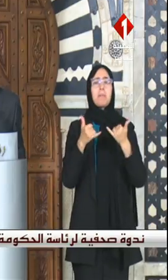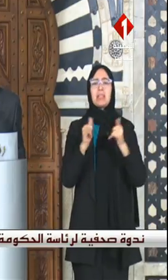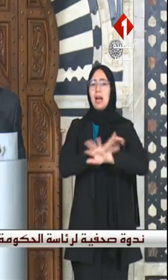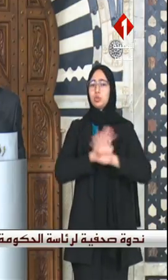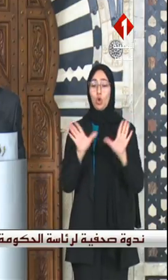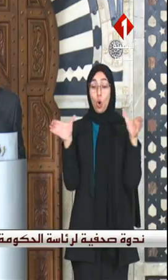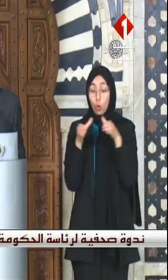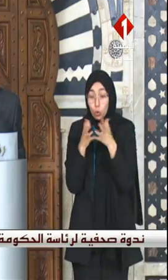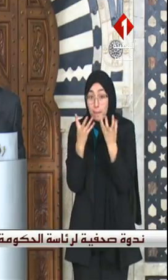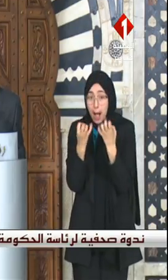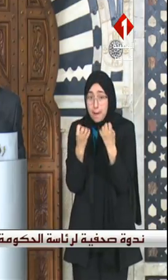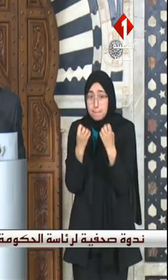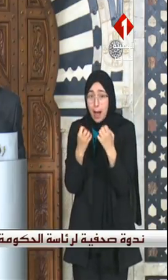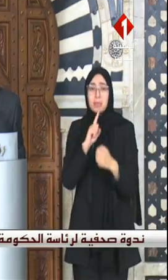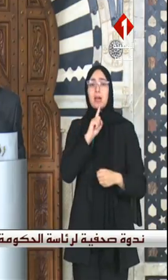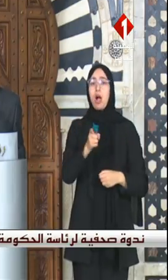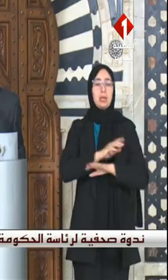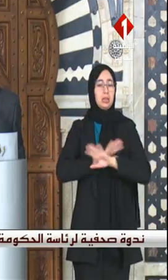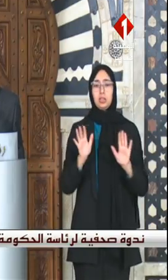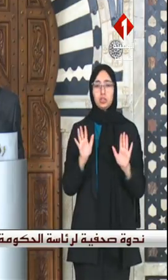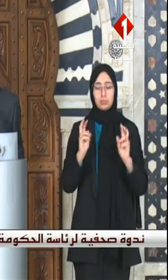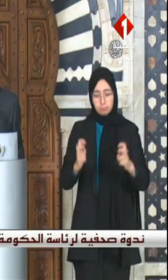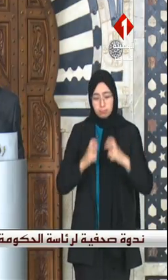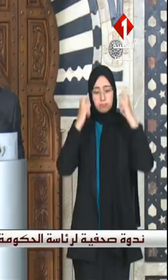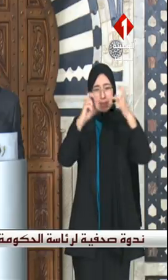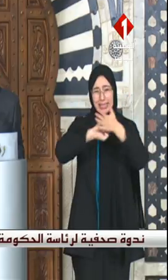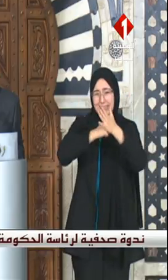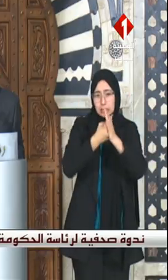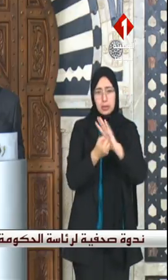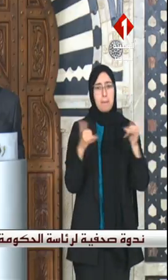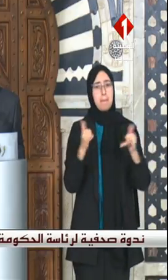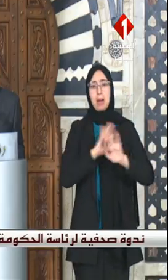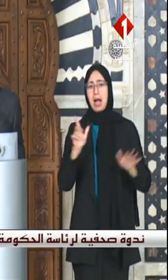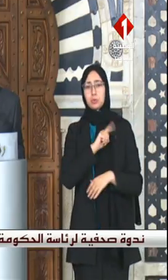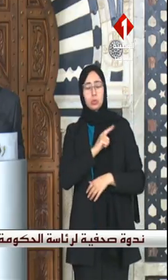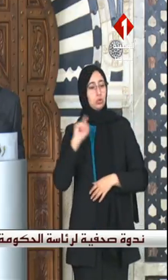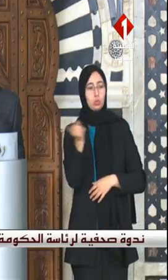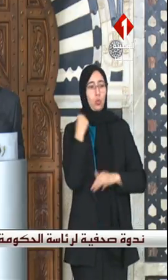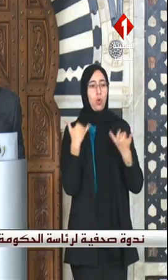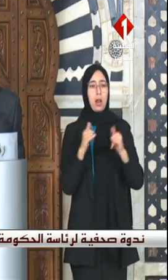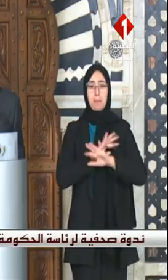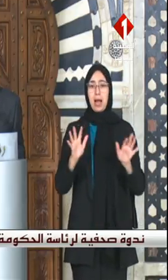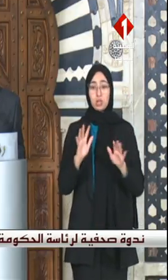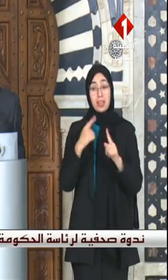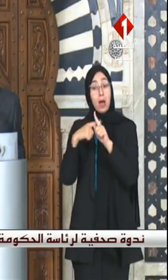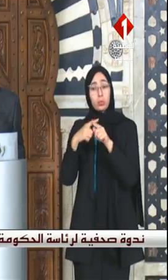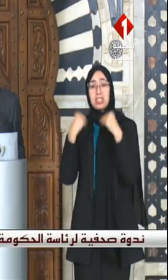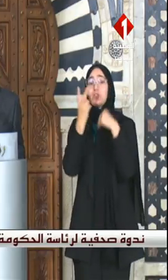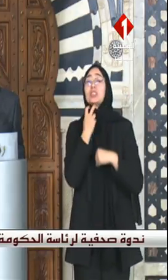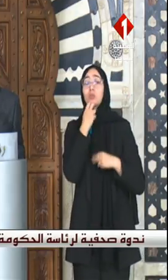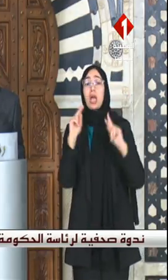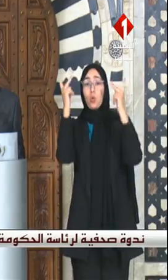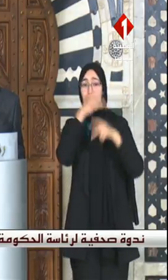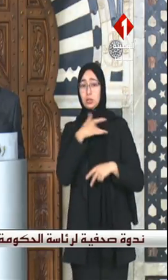هامة وصارمة في ضرورة الرفع من درجة الصرامة وجدية مع في التعامل هذا لمصلحة المواطن التونسي قبل مصلحة أي طرف